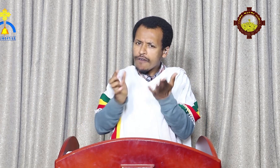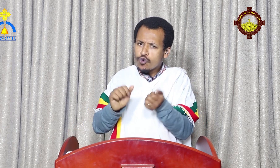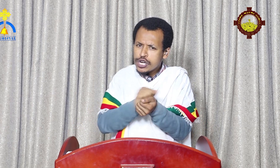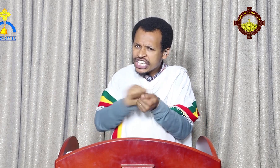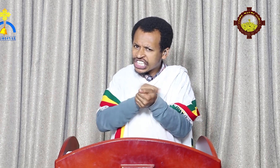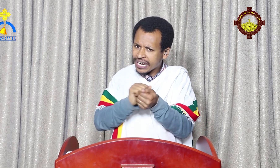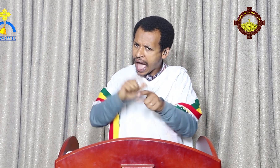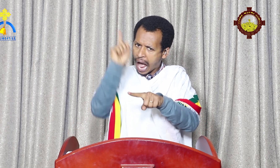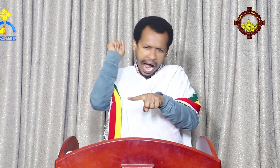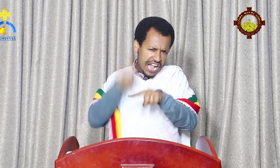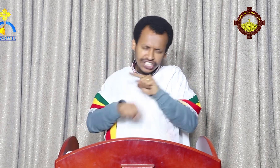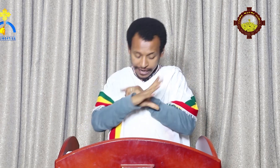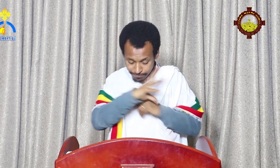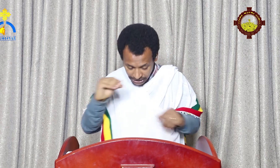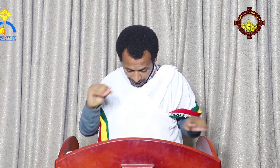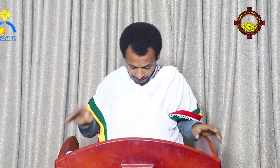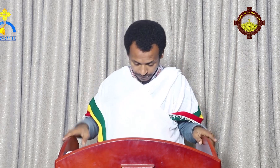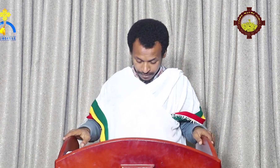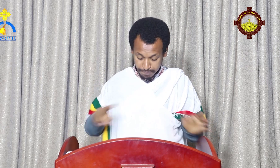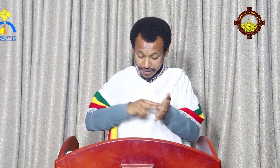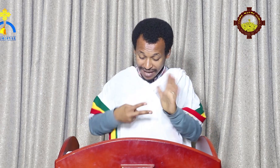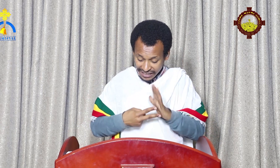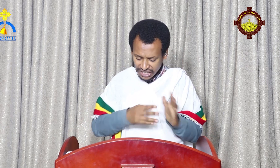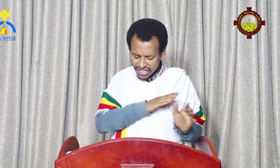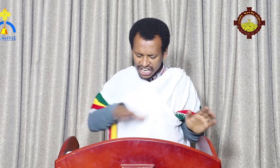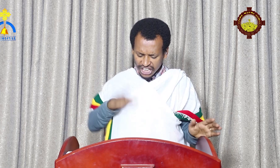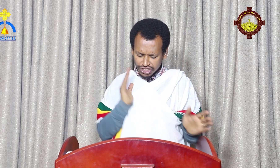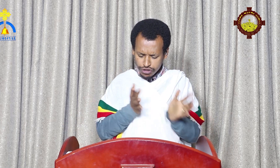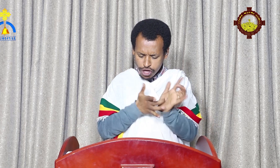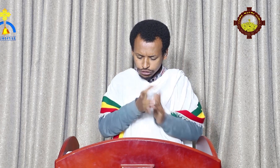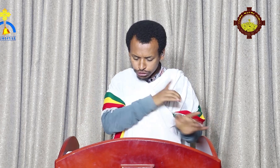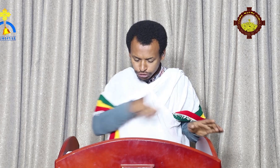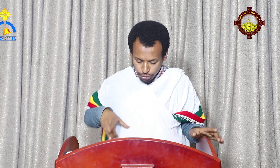መጽሐፉ ሊሽር አይቻልምና በማለት ጌታችን ኢየሱስ ክርስቶስ